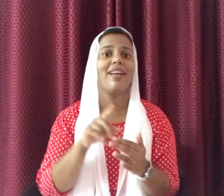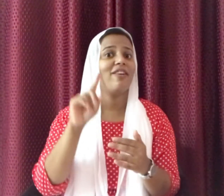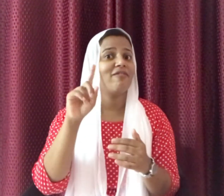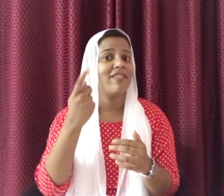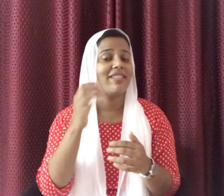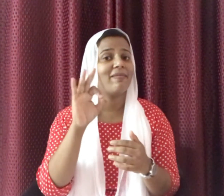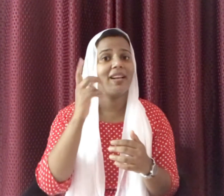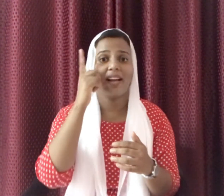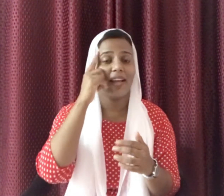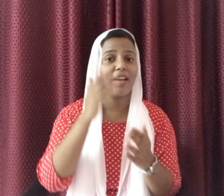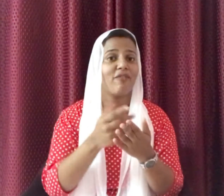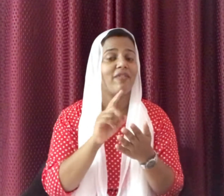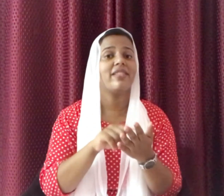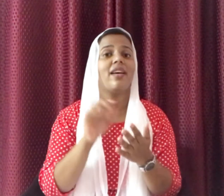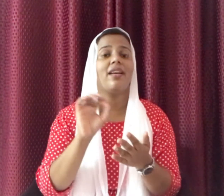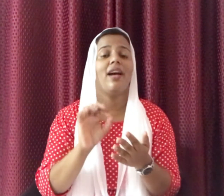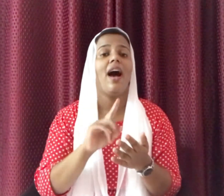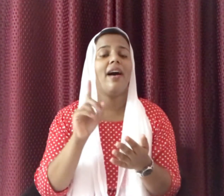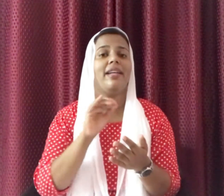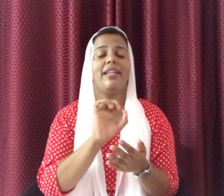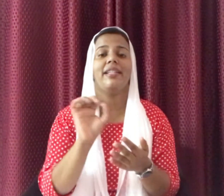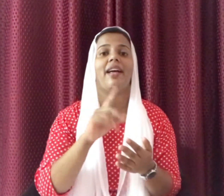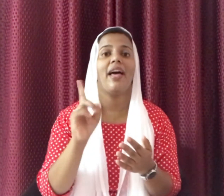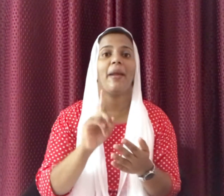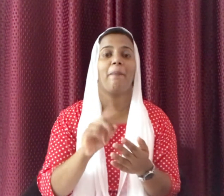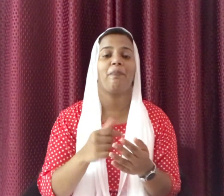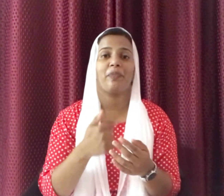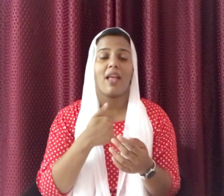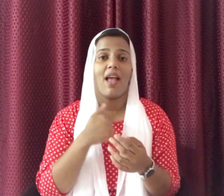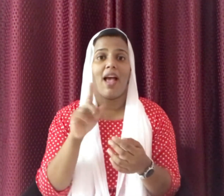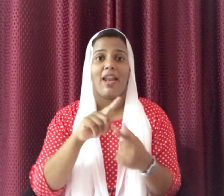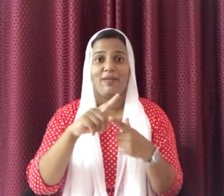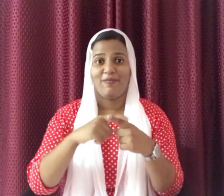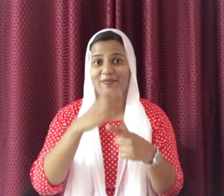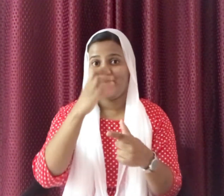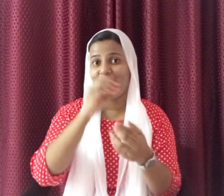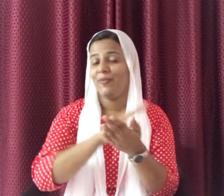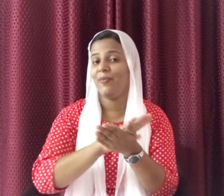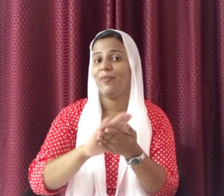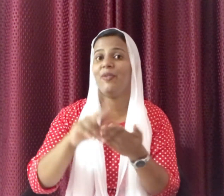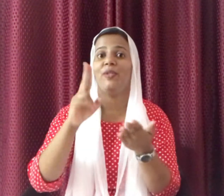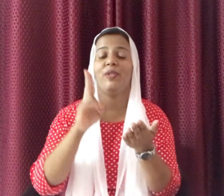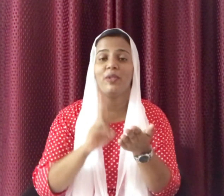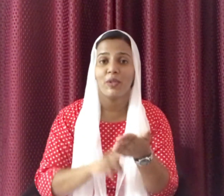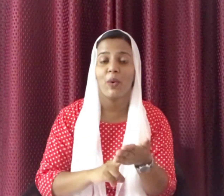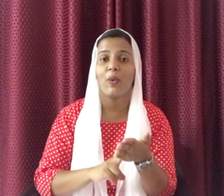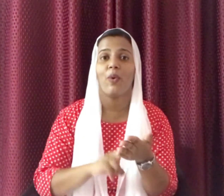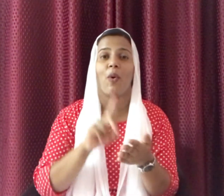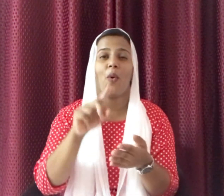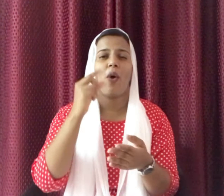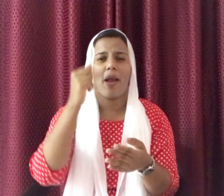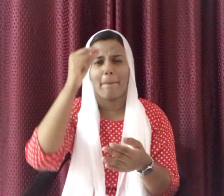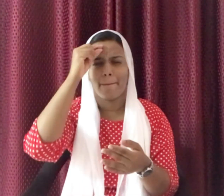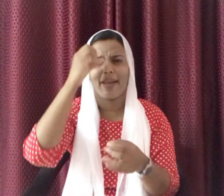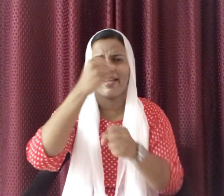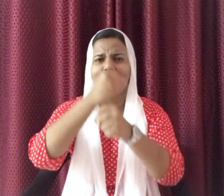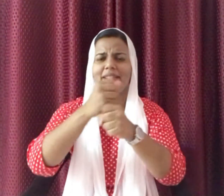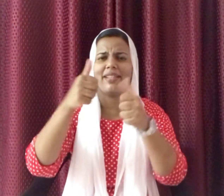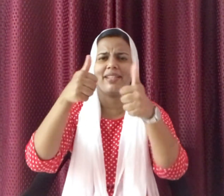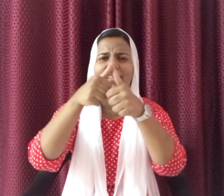ആരംഭത്തിൽ നമുക്ക് വായിക്കുമ്പോൾ അറിയാം ഇത് എഴുതിയത് ആർക്ക് വേണ്ടിയാണ്. മൂപ്പനായ ഞാൻ സത്യത്തിൽ സ്നേഹിക്കുന്ന പ്രിയ ഗായോസിന് എഴുതുന്നത്. ഗായോസ്